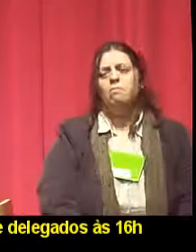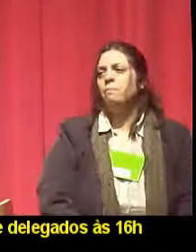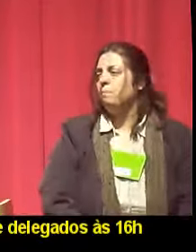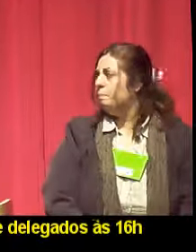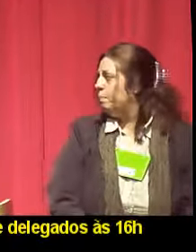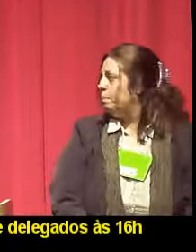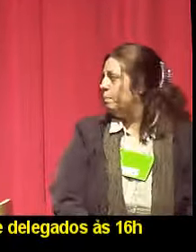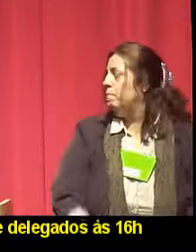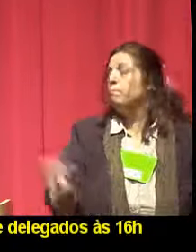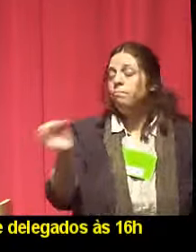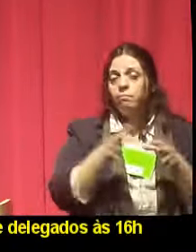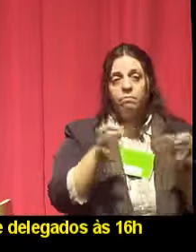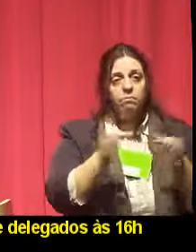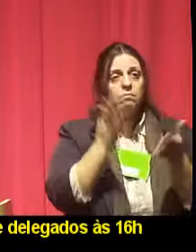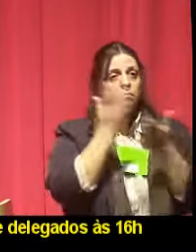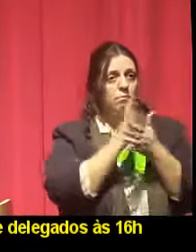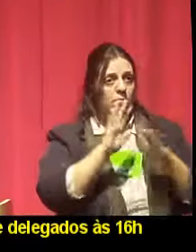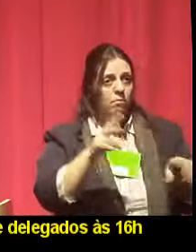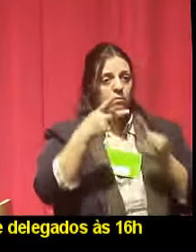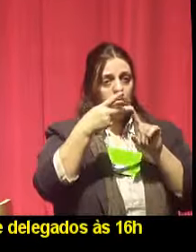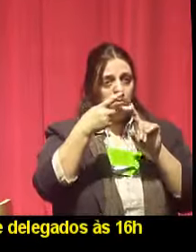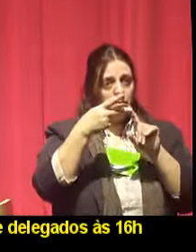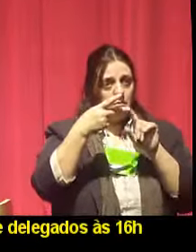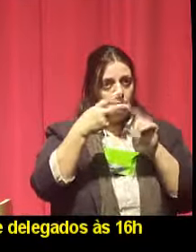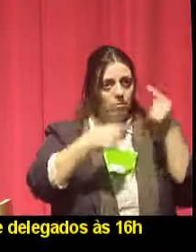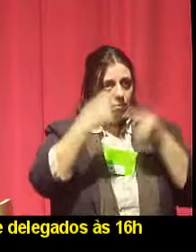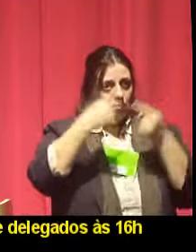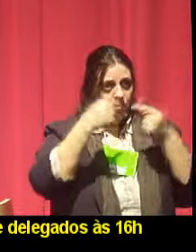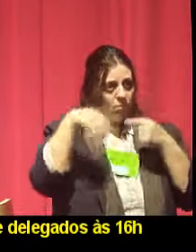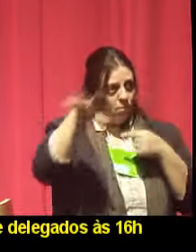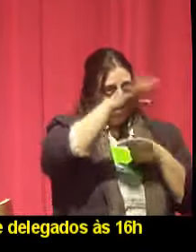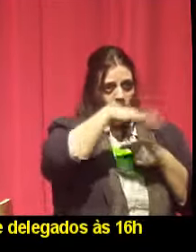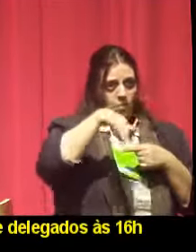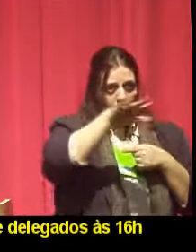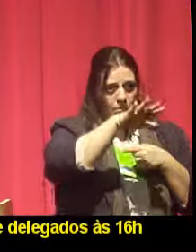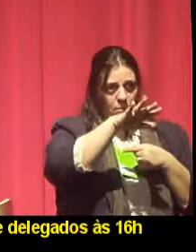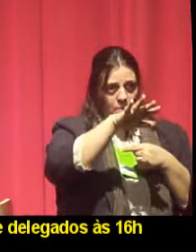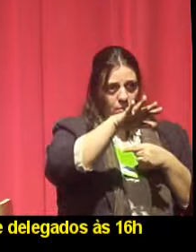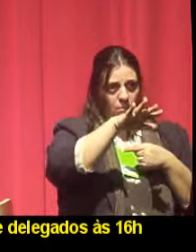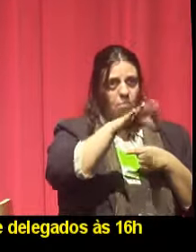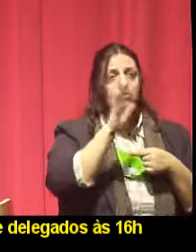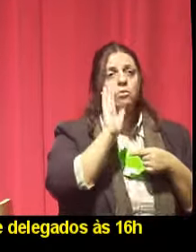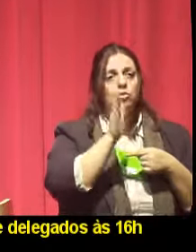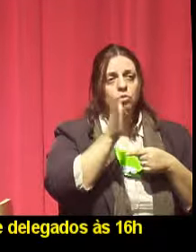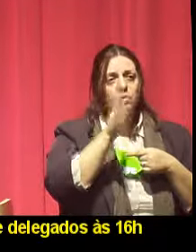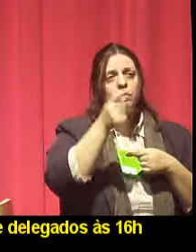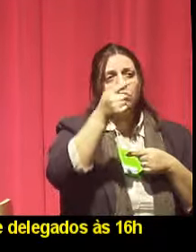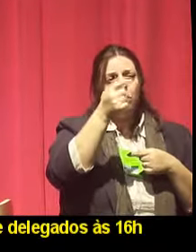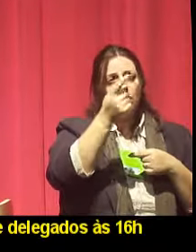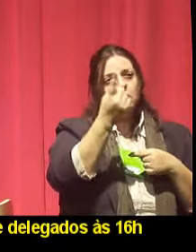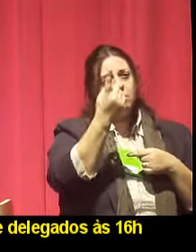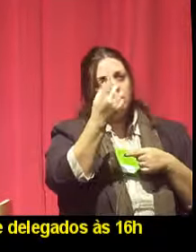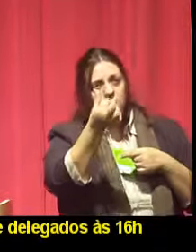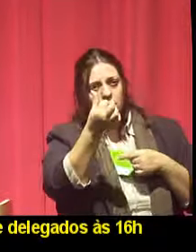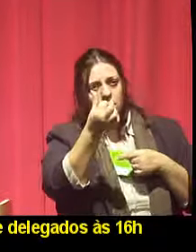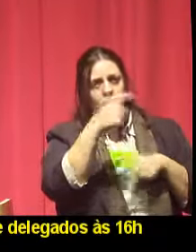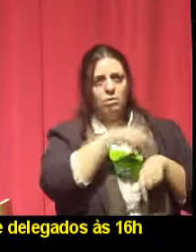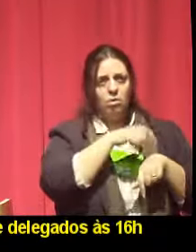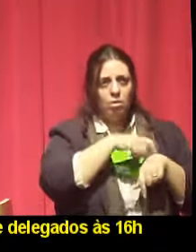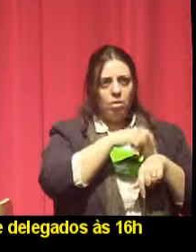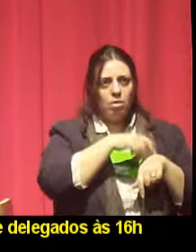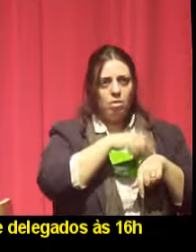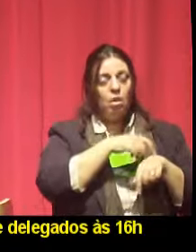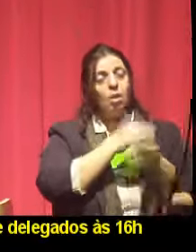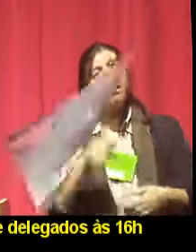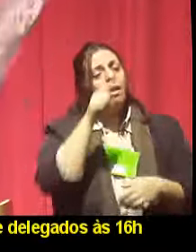Portanto, terminado essa segunda discussão em plenário, nós partiríamos, aí já estaríamos por volta de 16 horas, para a eleição